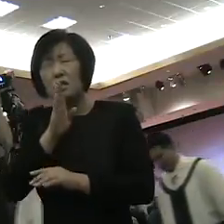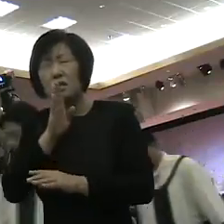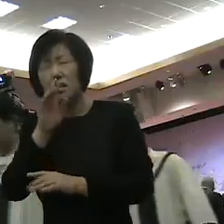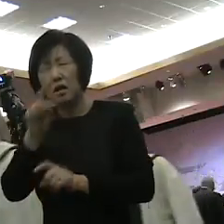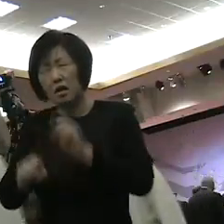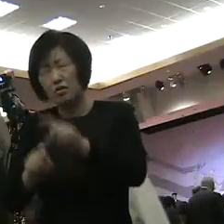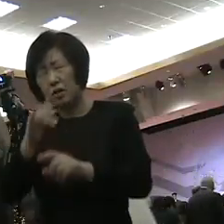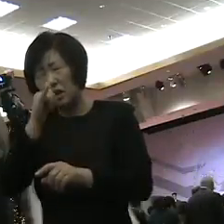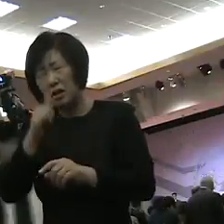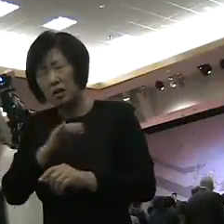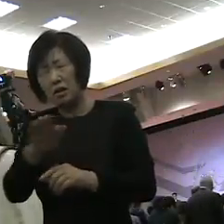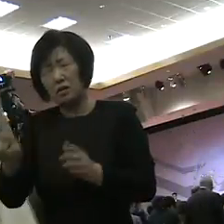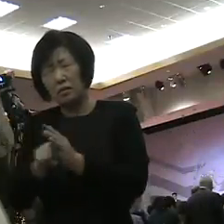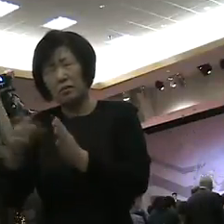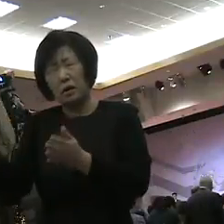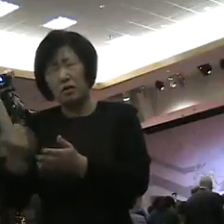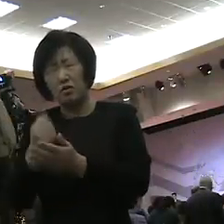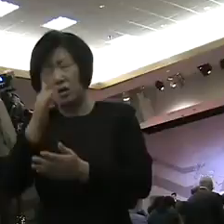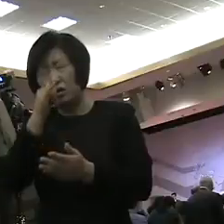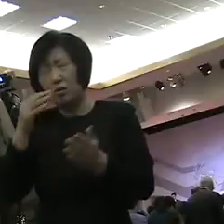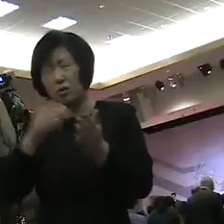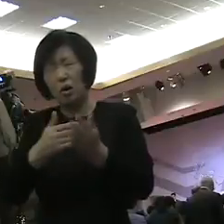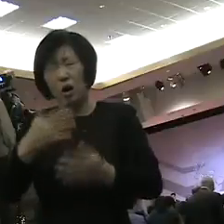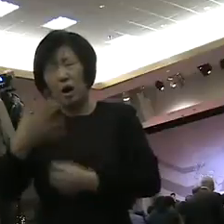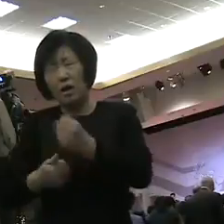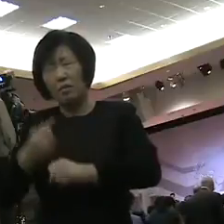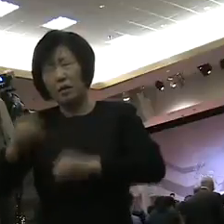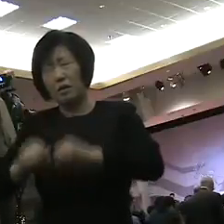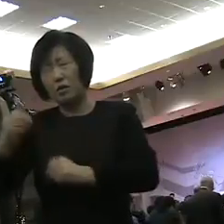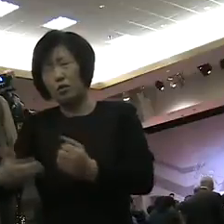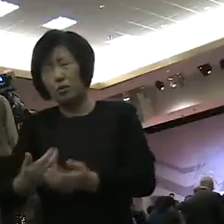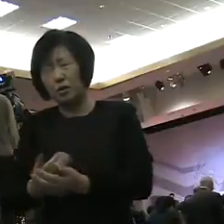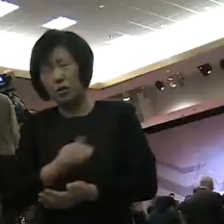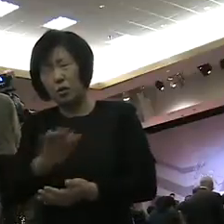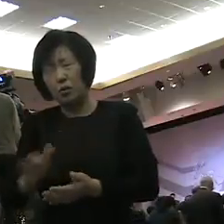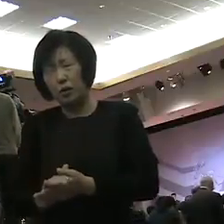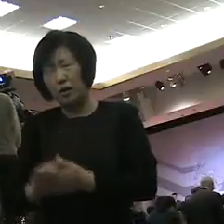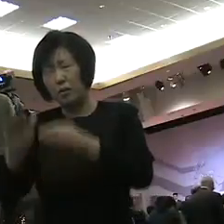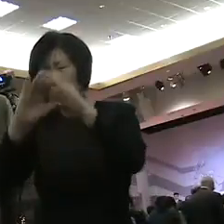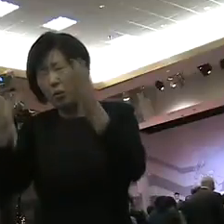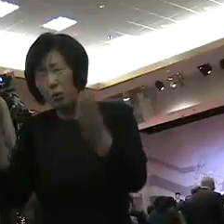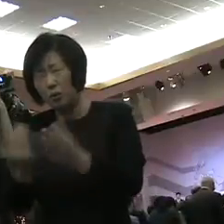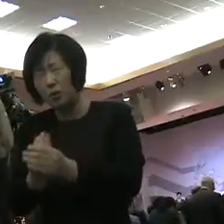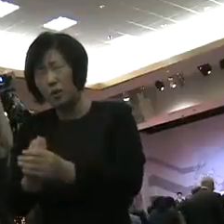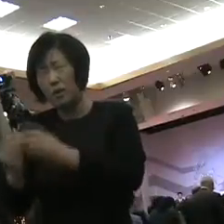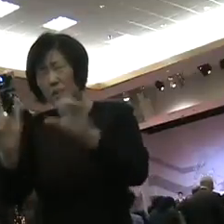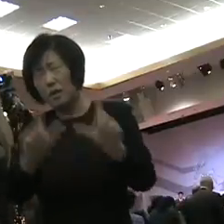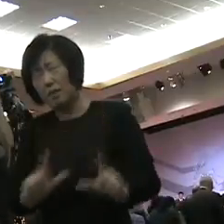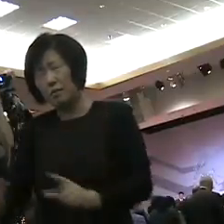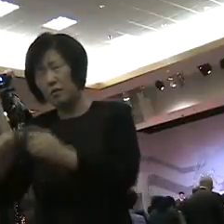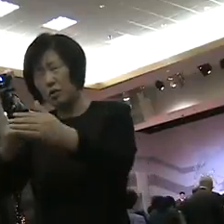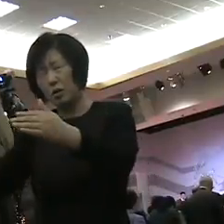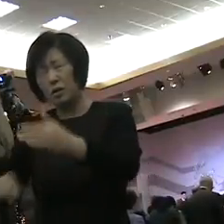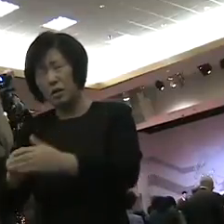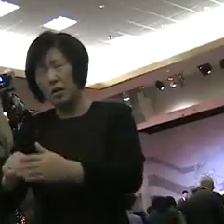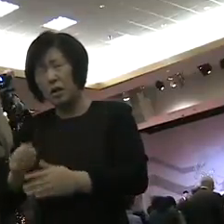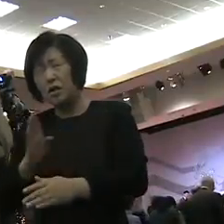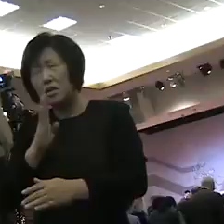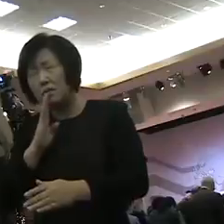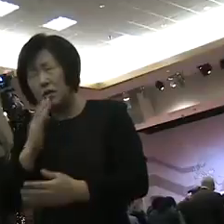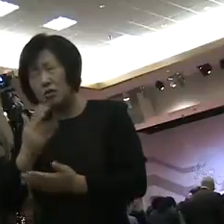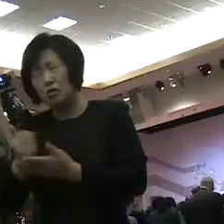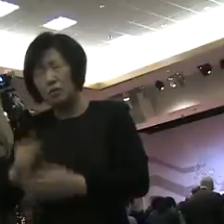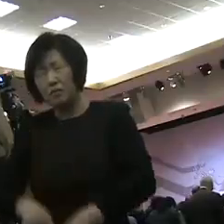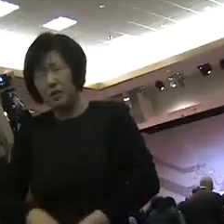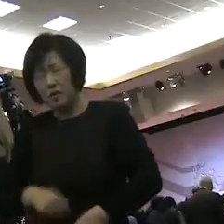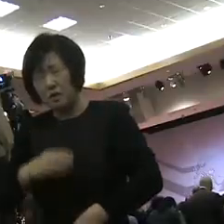오늘 받은 은혜를 주님 앞에 저희들이 내려놓기를 원합니다. 이 은혜가 우리의 삶 속에 체득되기를 원합니다. 하나님 아버지,